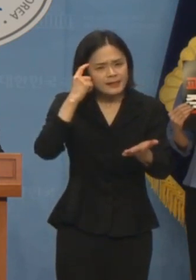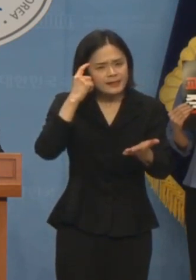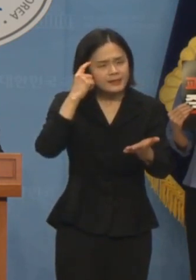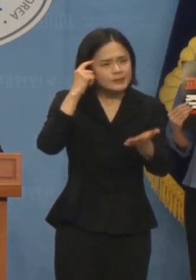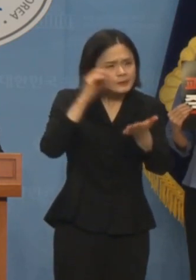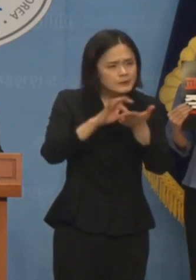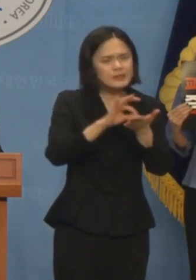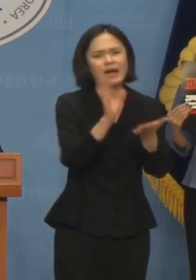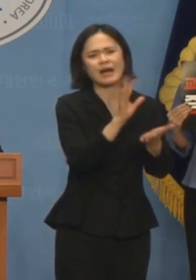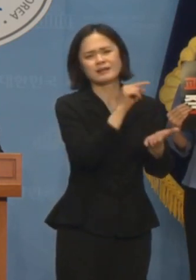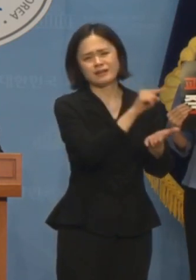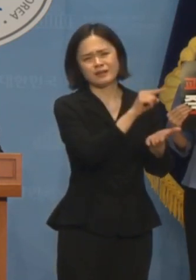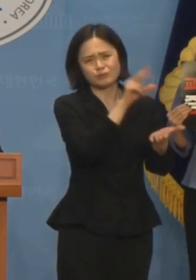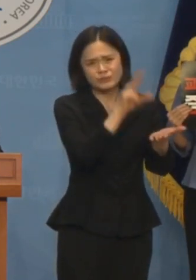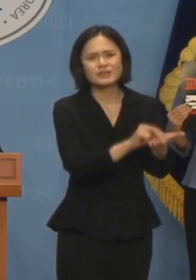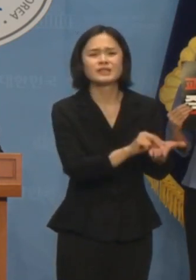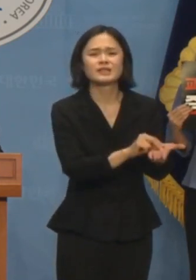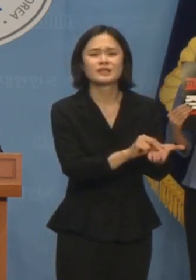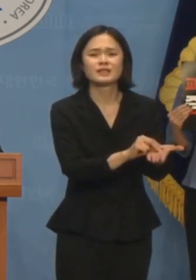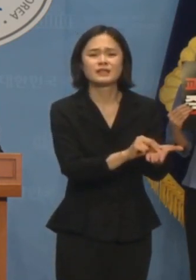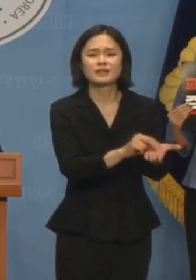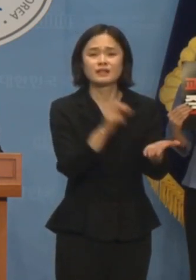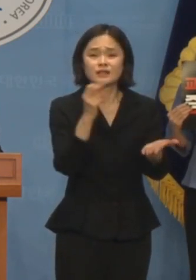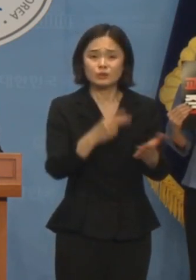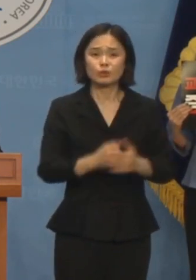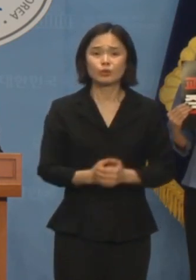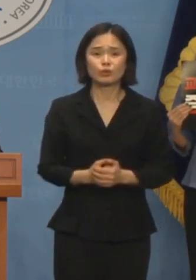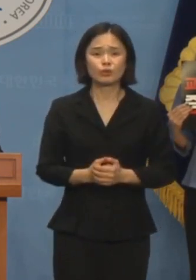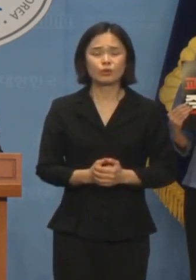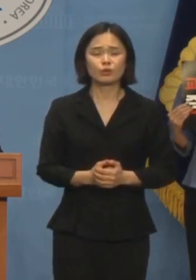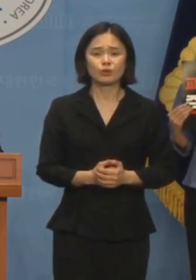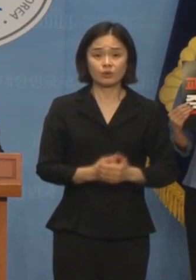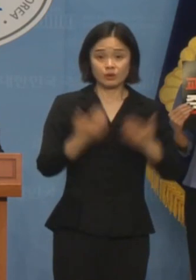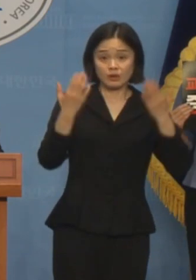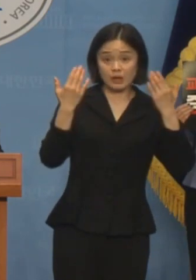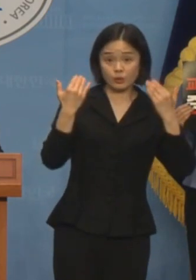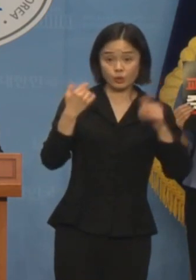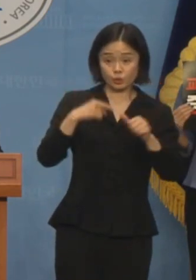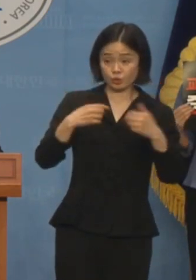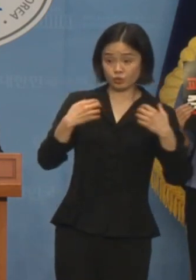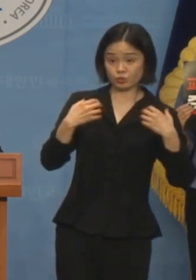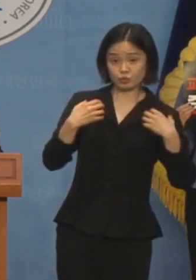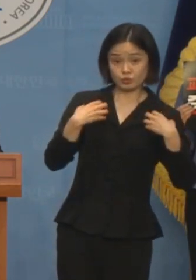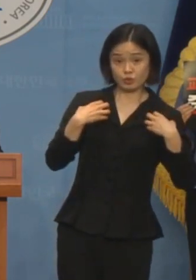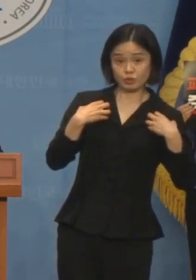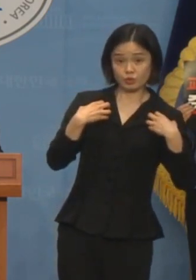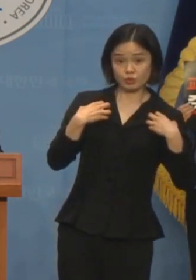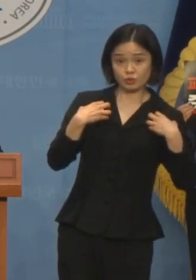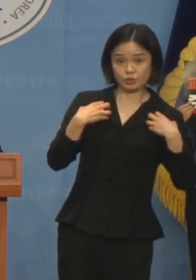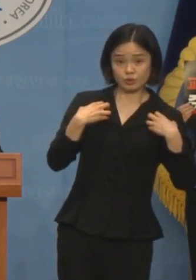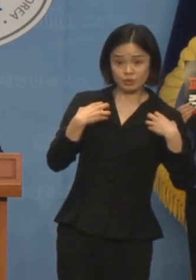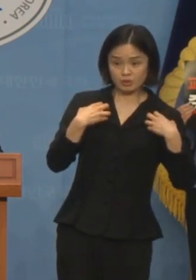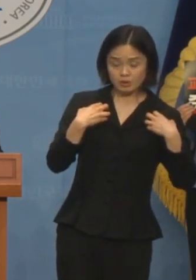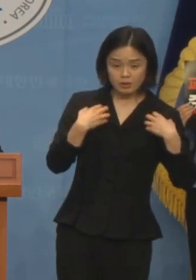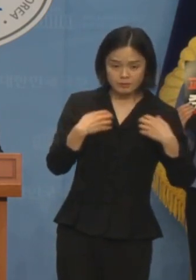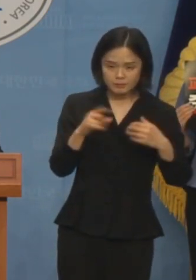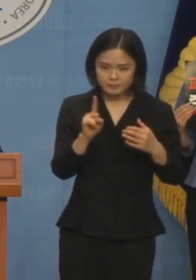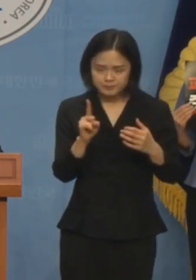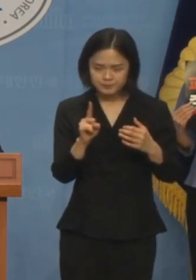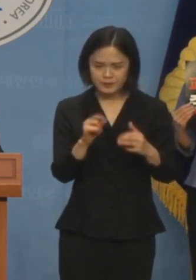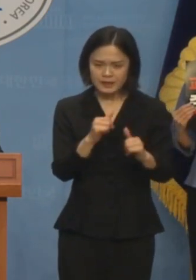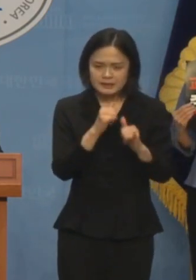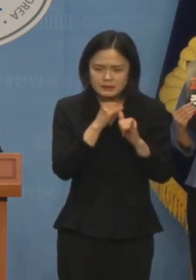또한 공무와 사망과의 인과관계를 학교나 교육청의 도움 없이 유족들이 하나하나 증거를 수집하고 증명해내야